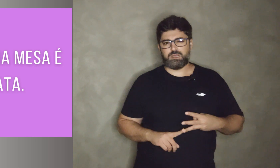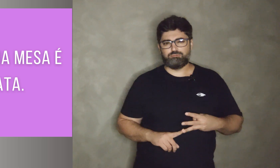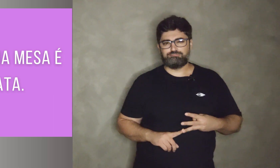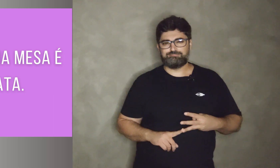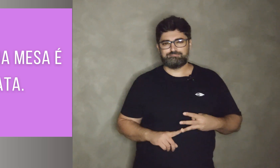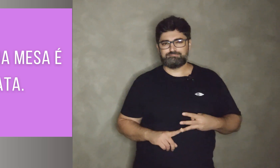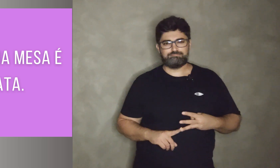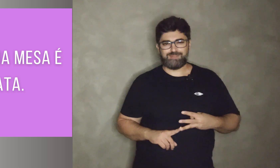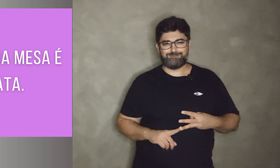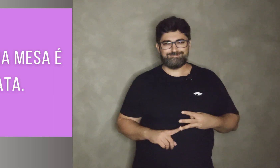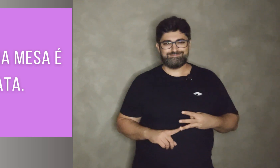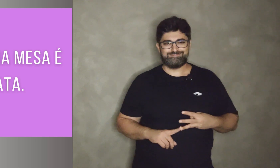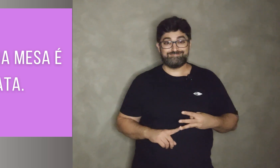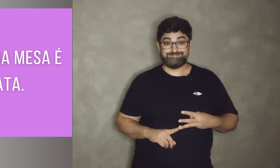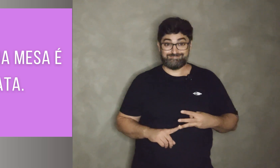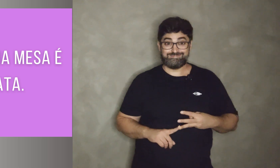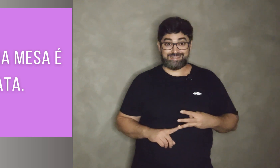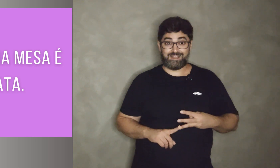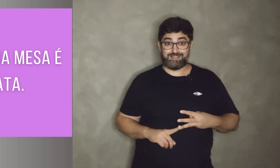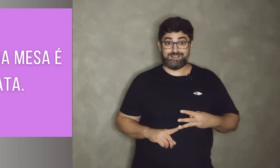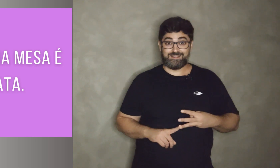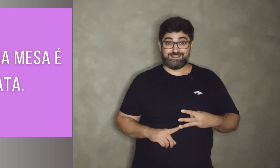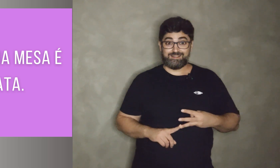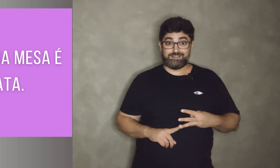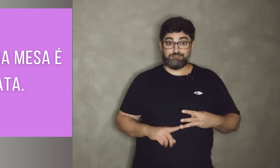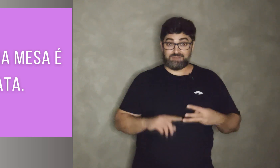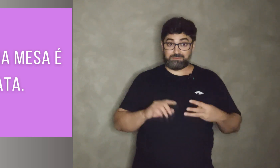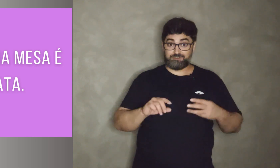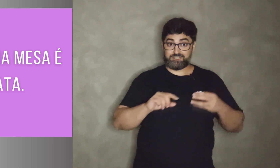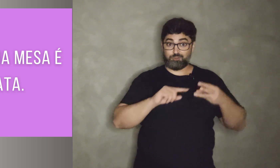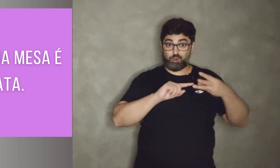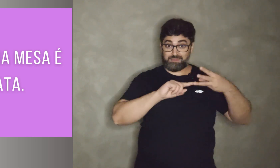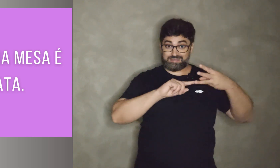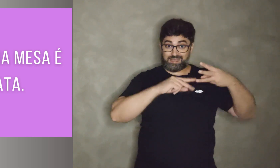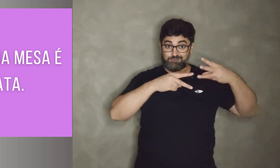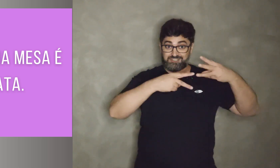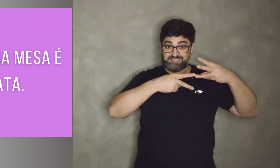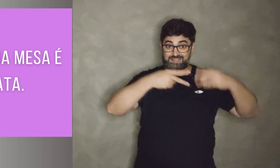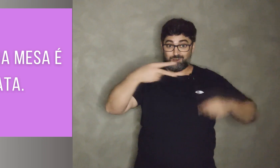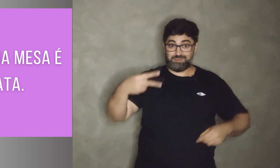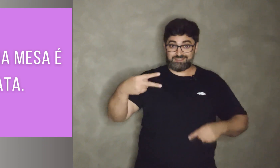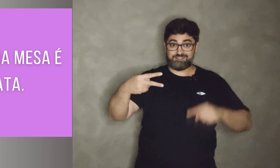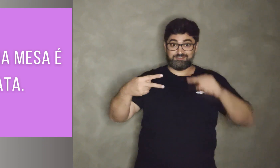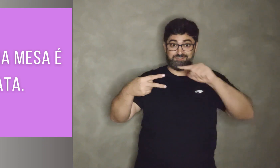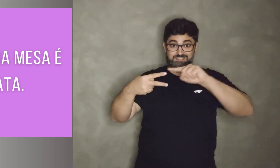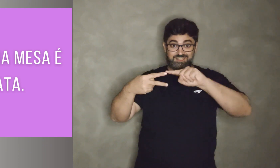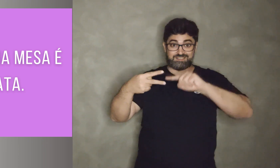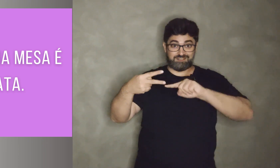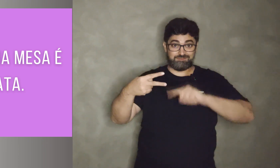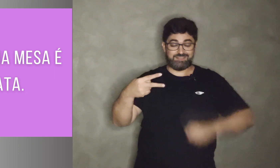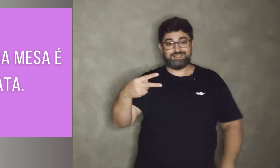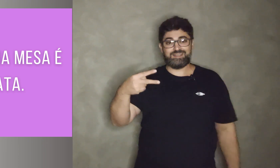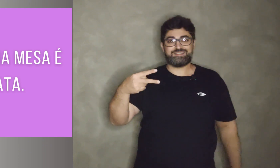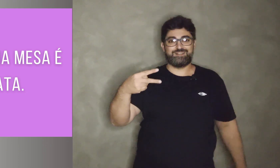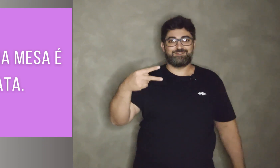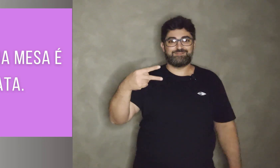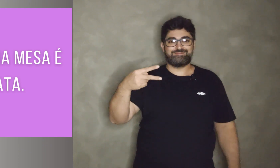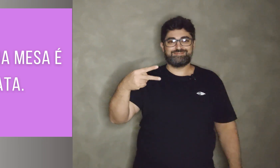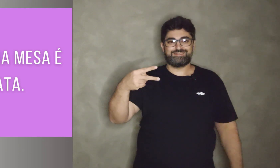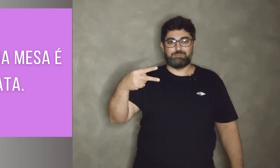ação? Não, tá? Eu falei para você que o comentário geralmente se divide em ação e negação, tá